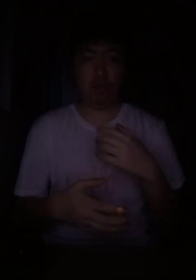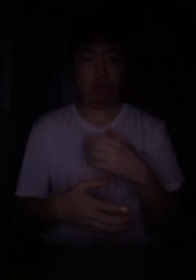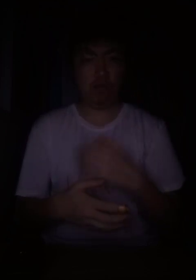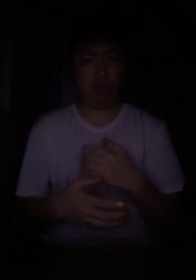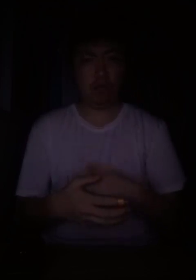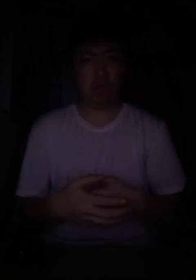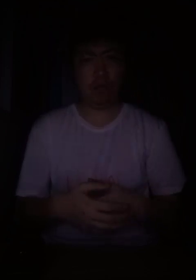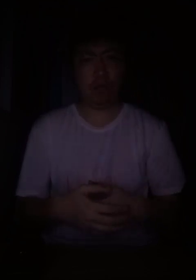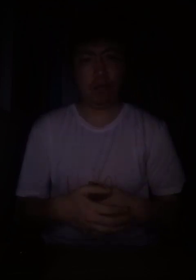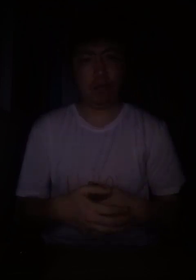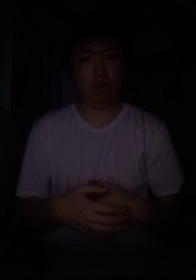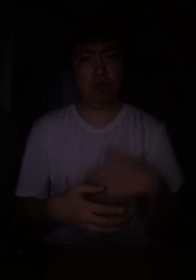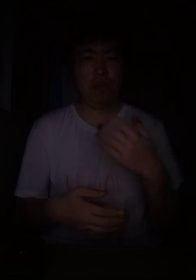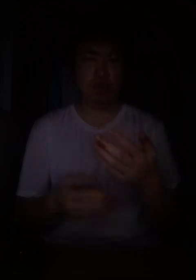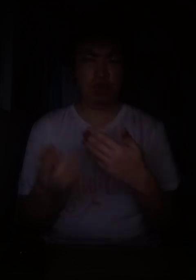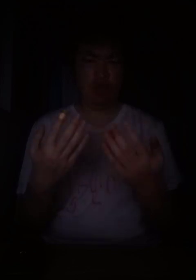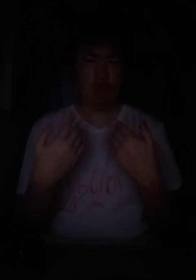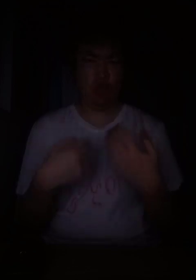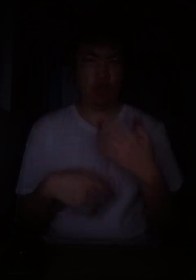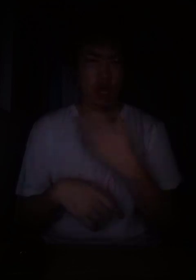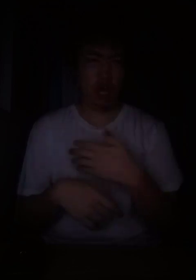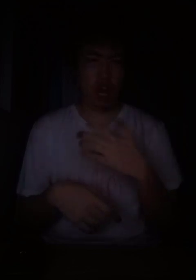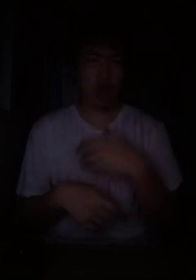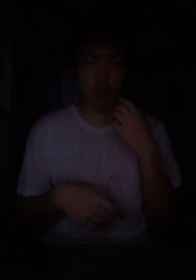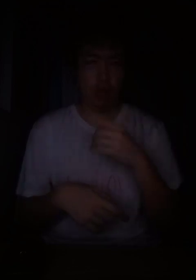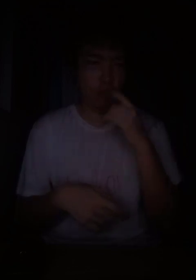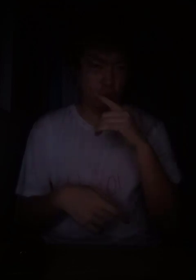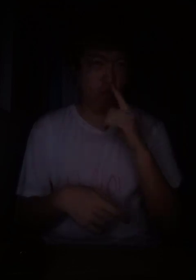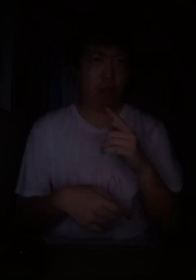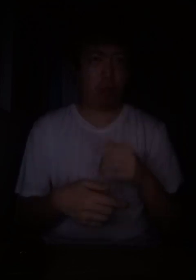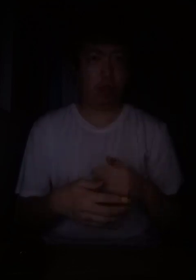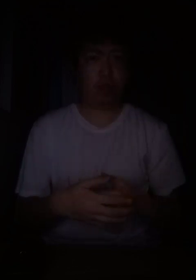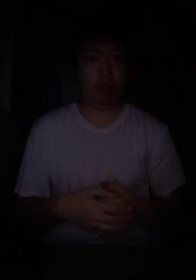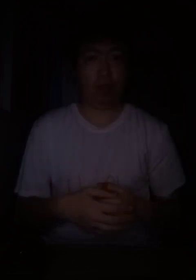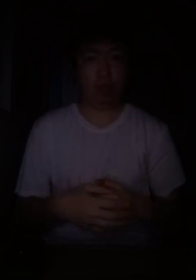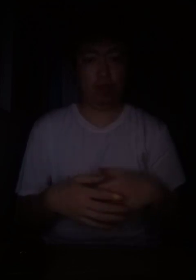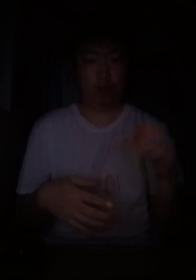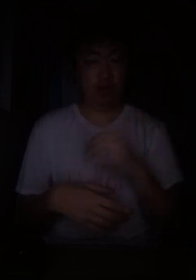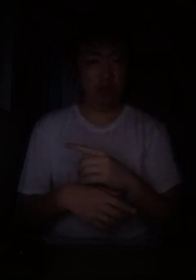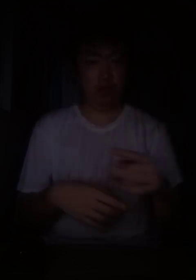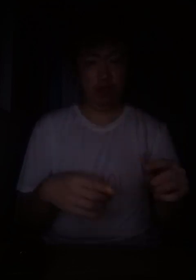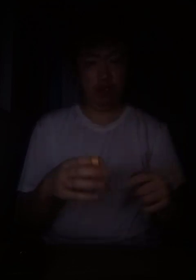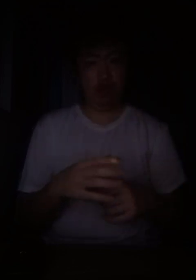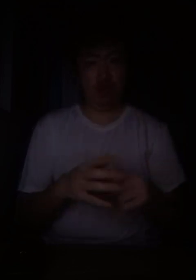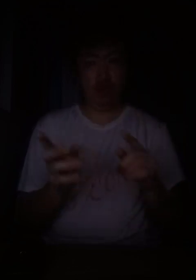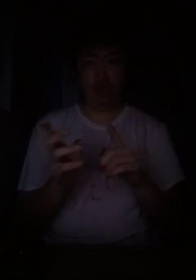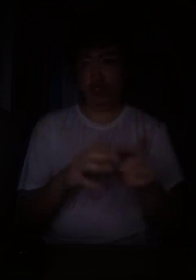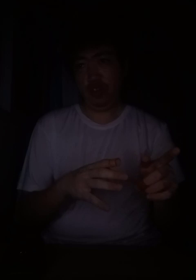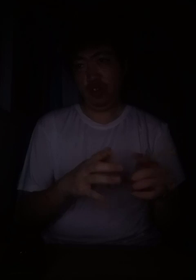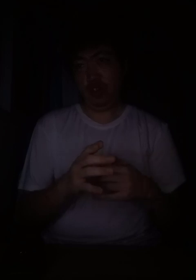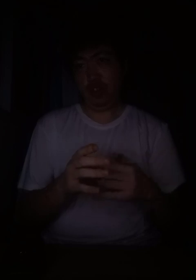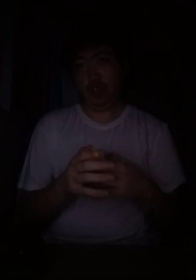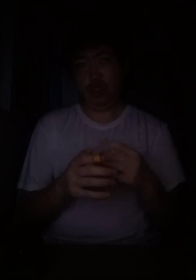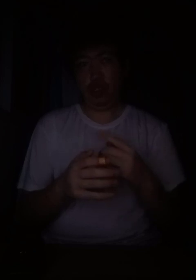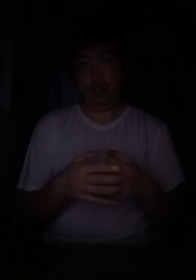선임해서 그 개를 돌려달라고 지금 요구를 하고 있는 상태예요. 그 개 주인이 그 투견장에 보냈던 사람입니까? 아니면